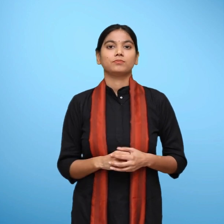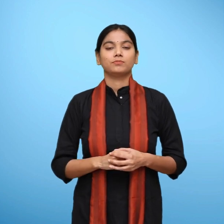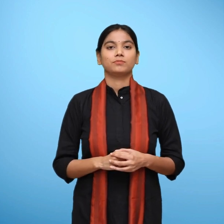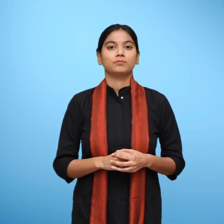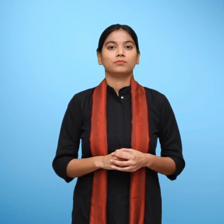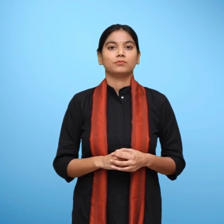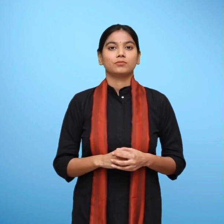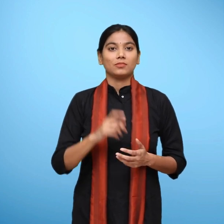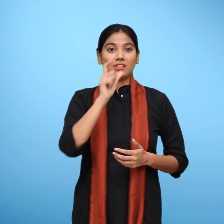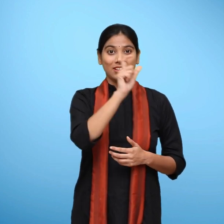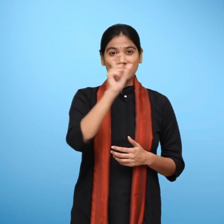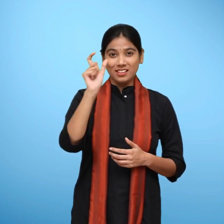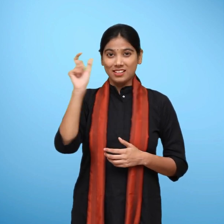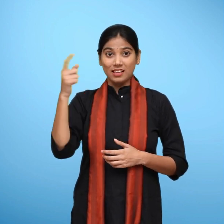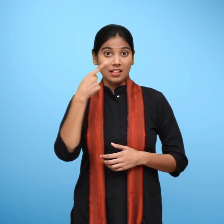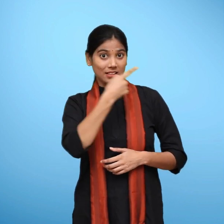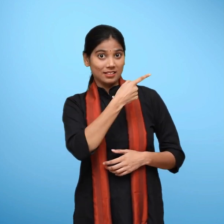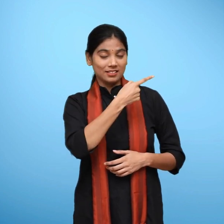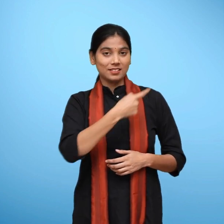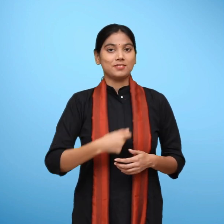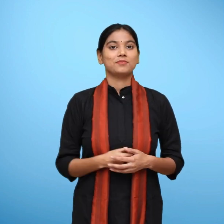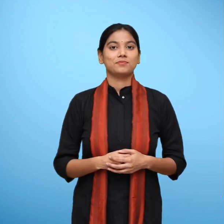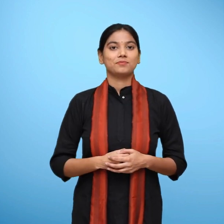तीन यहां दिए हुए शब्दों को